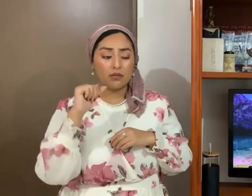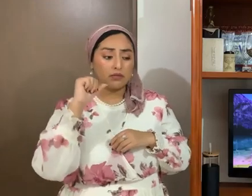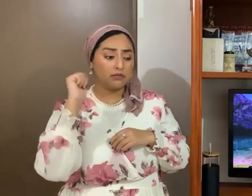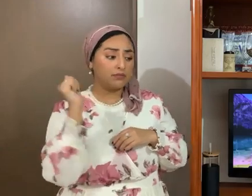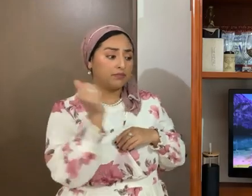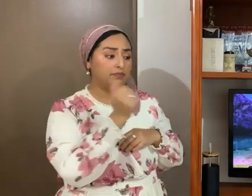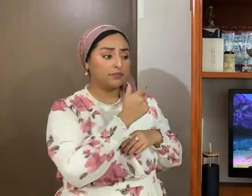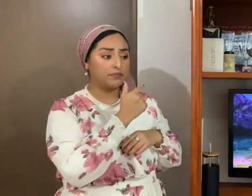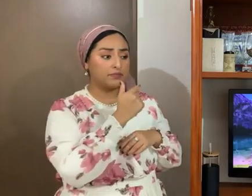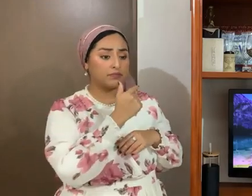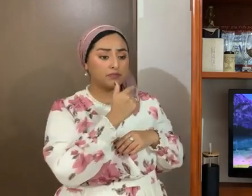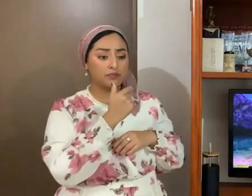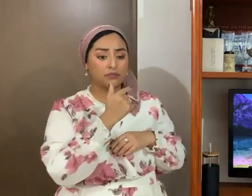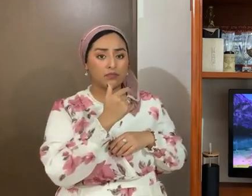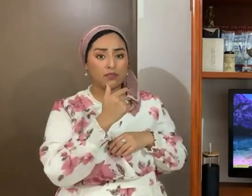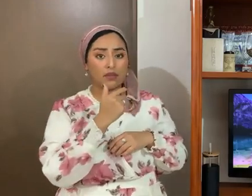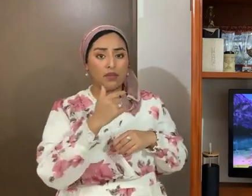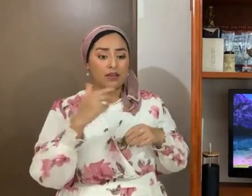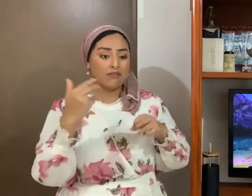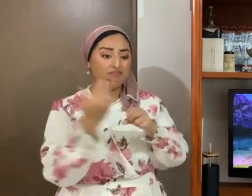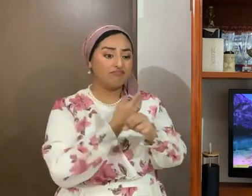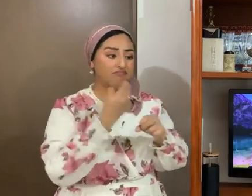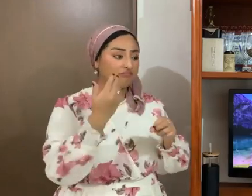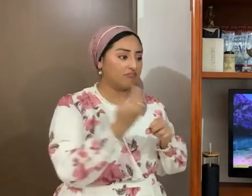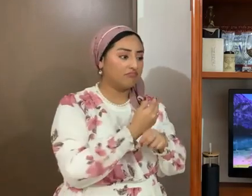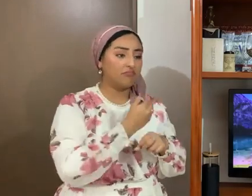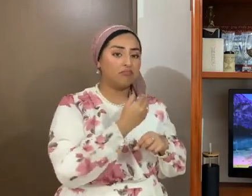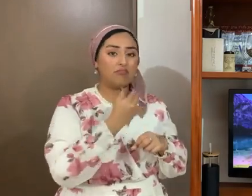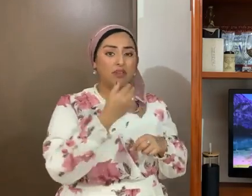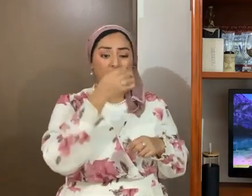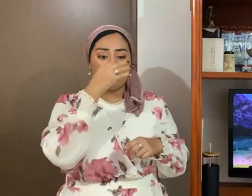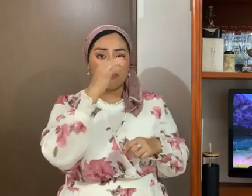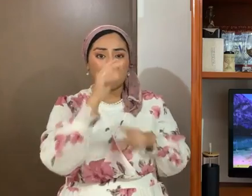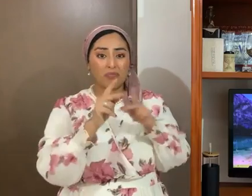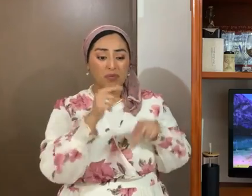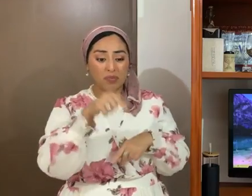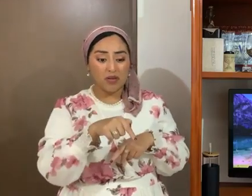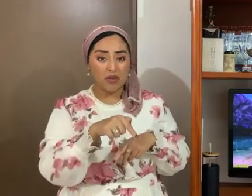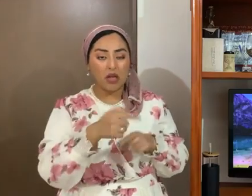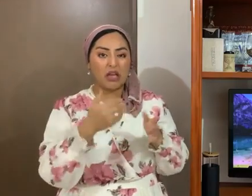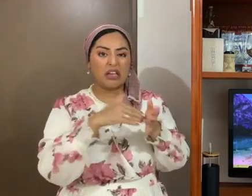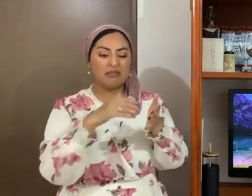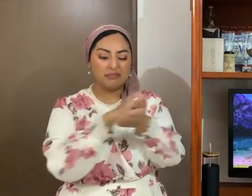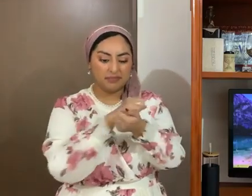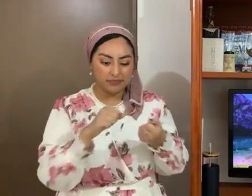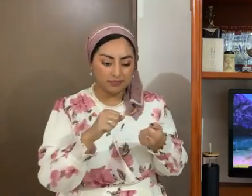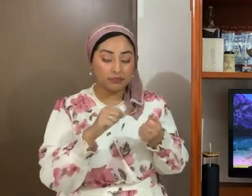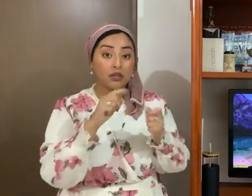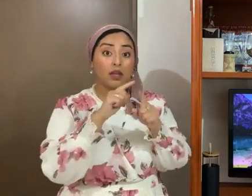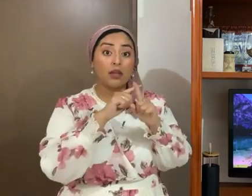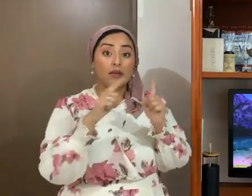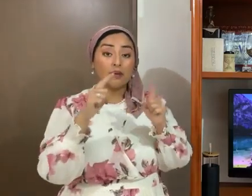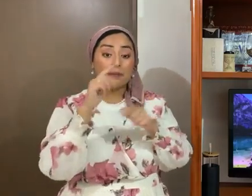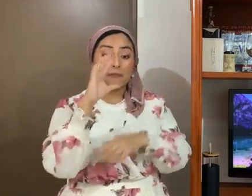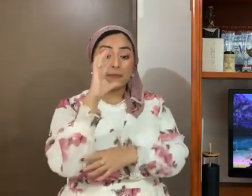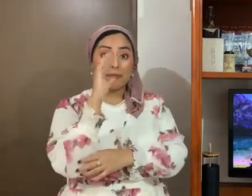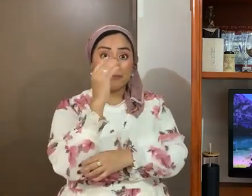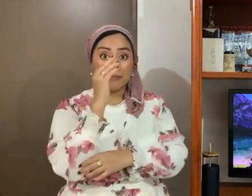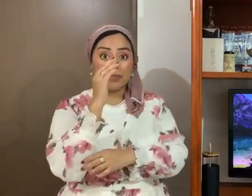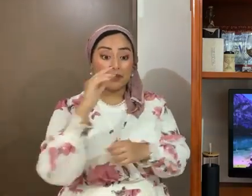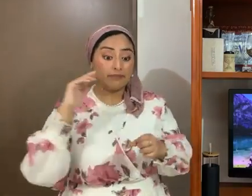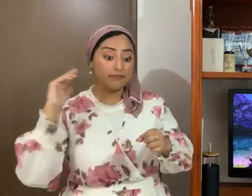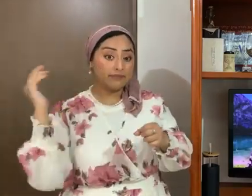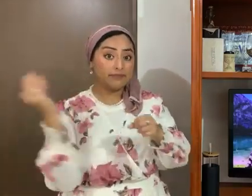todo sea cortado, y aunque quedare aún en ella la 10ª parte, esta volverá a ser destruida. Pero como el roble y la encina, que al